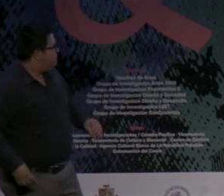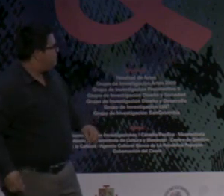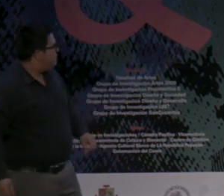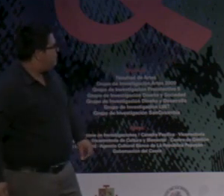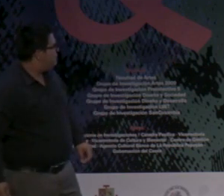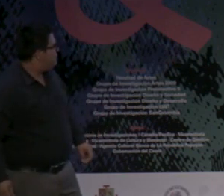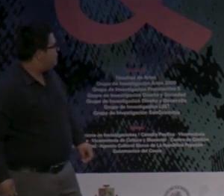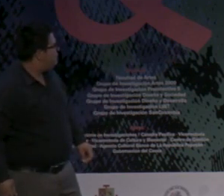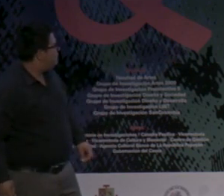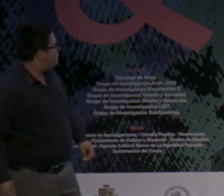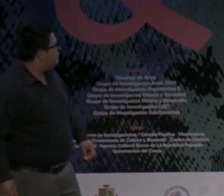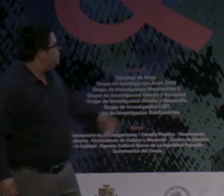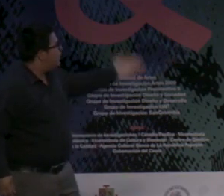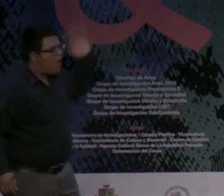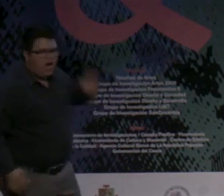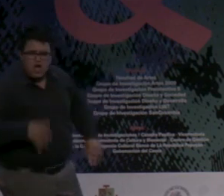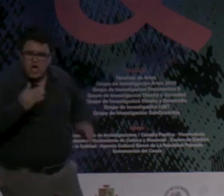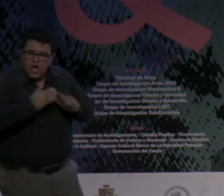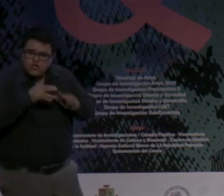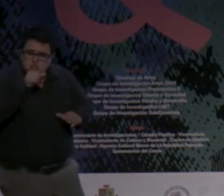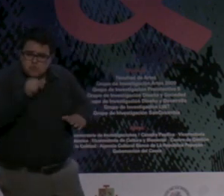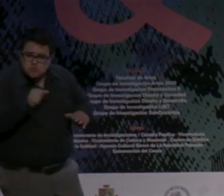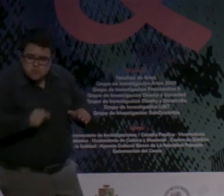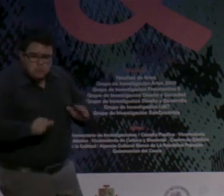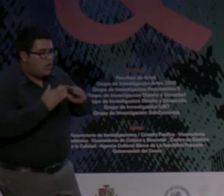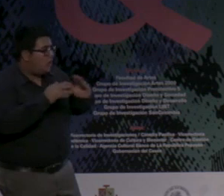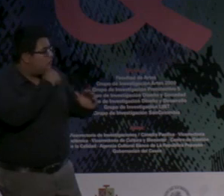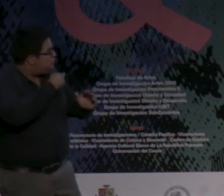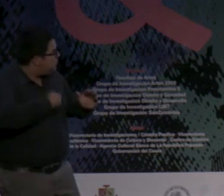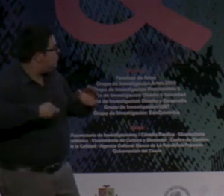Ay, pegándole a la casa de la viejita, mire.